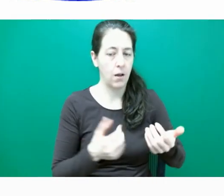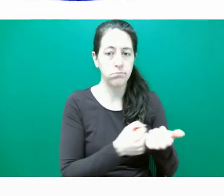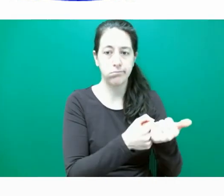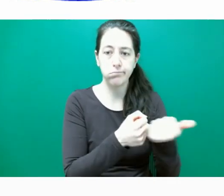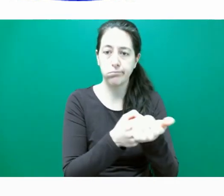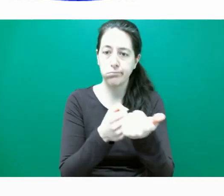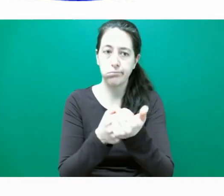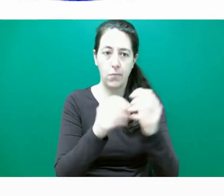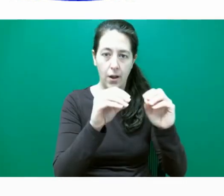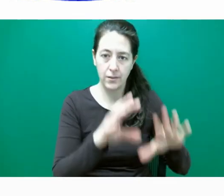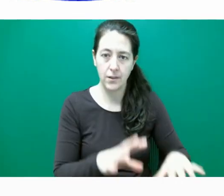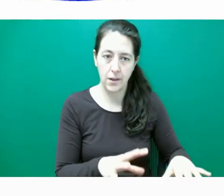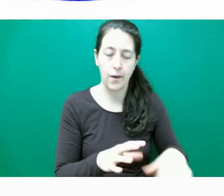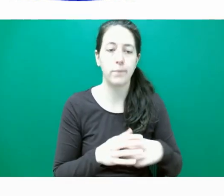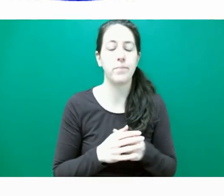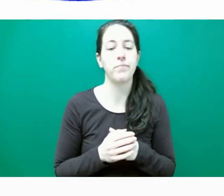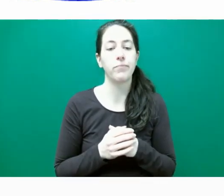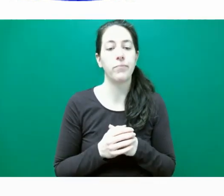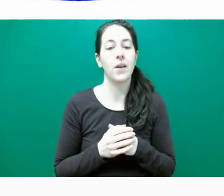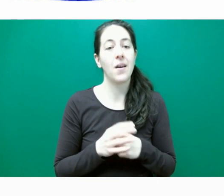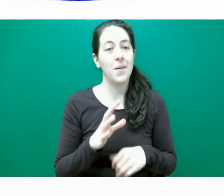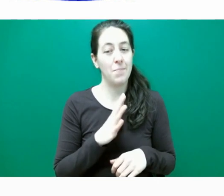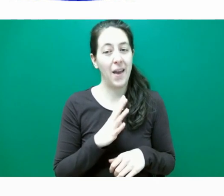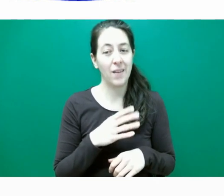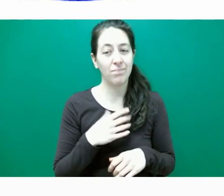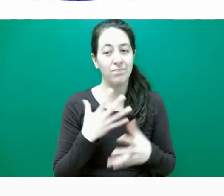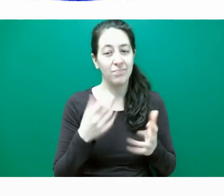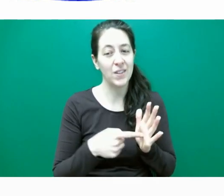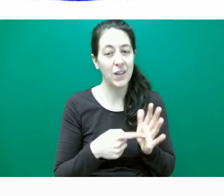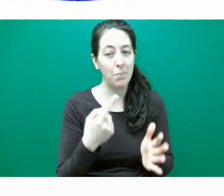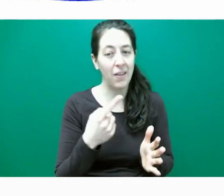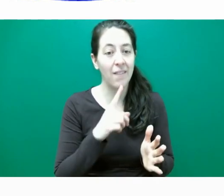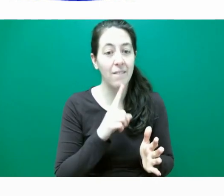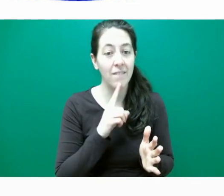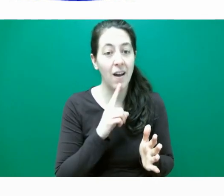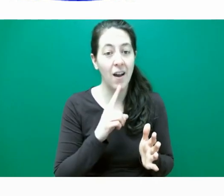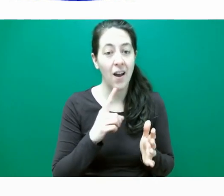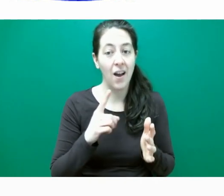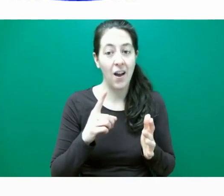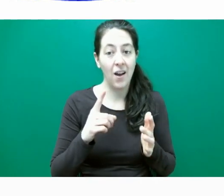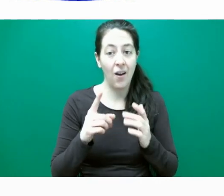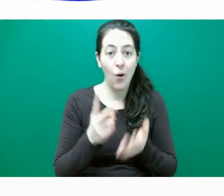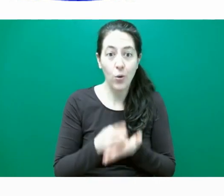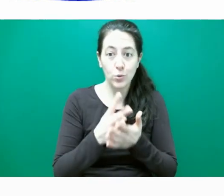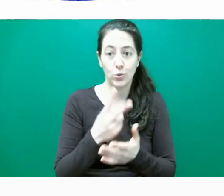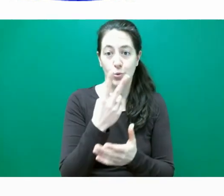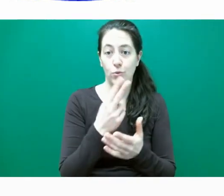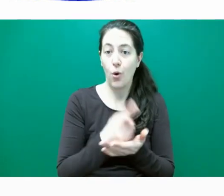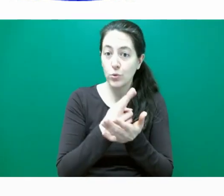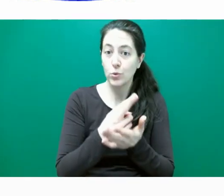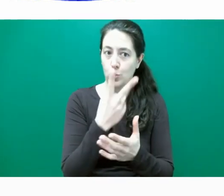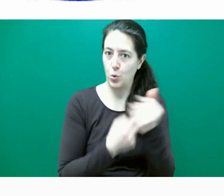enseignantes. Mais encore une fois, je tiens à souligner que ça a doublé par rapport à l'an dernier. Donc, vous pouvez imaginer à quoi ça va